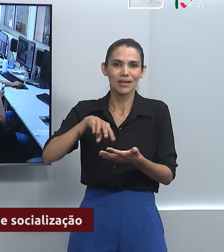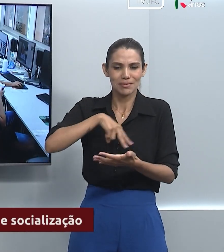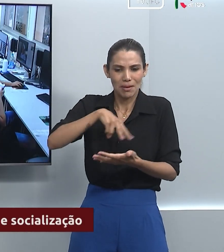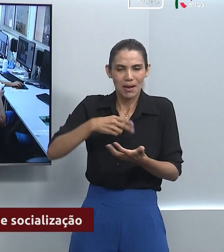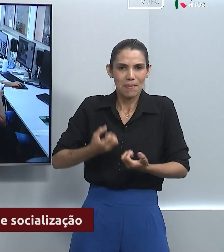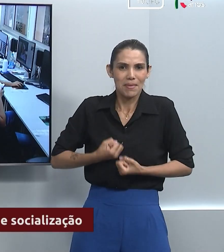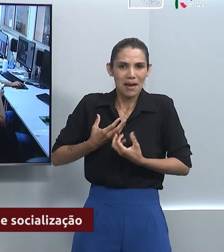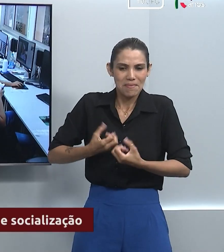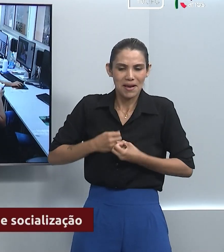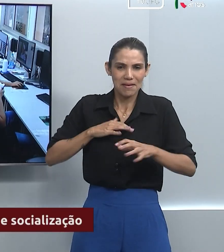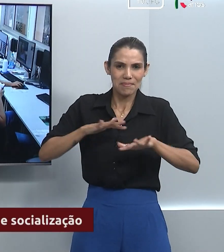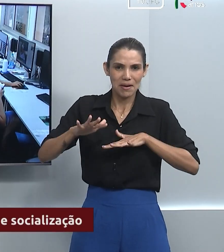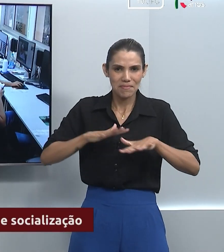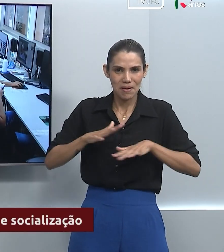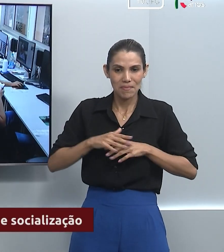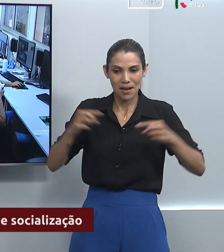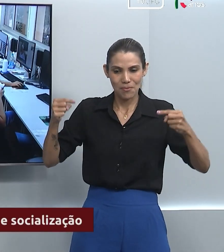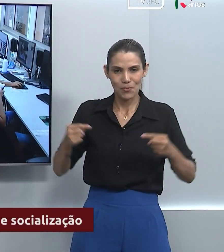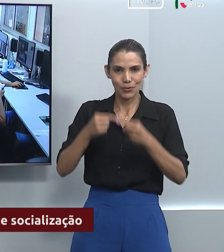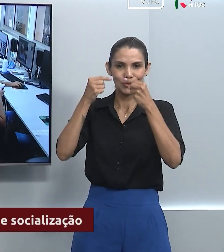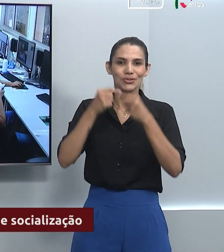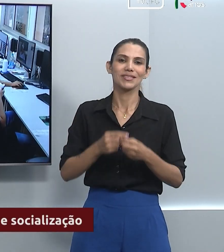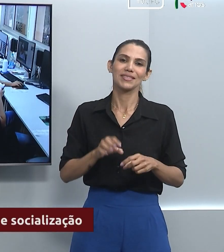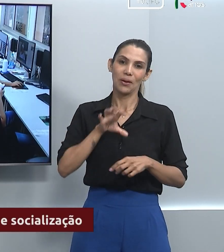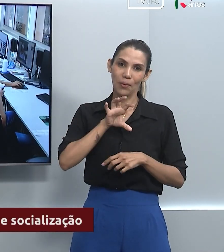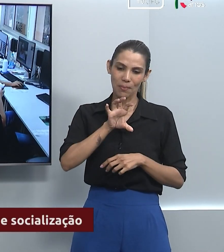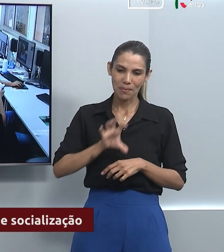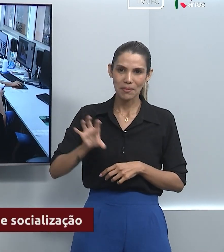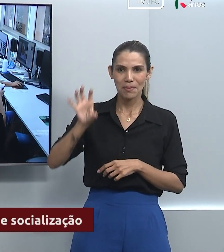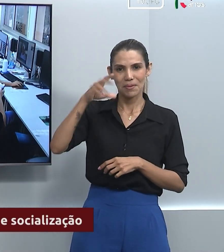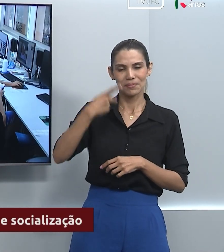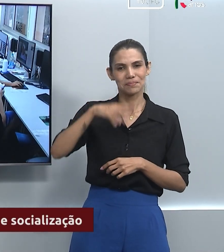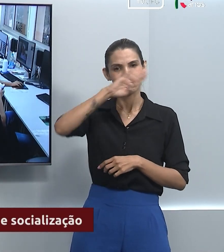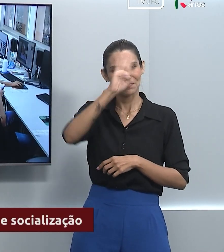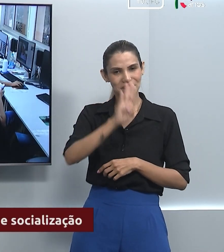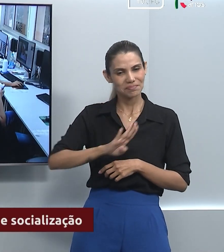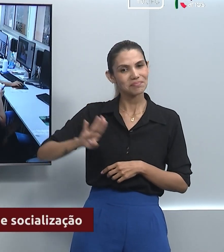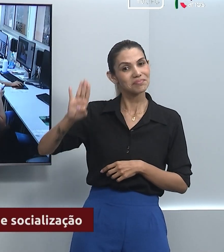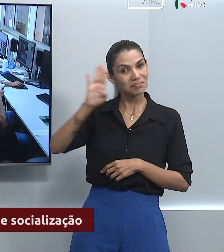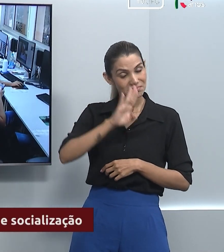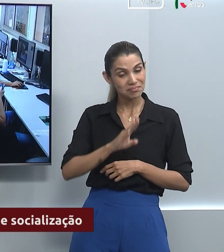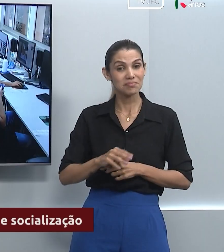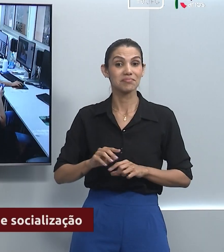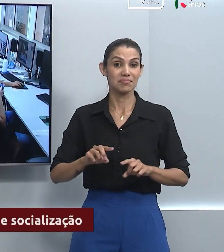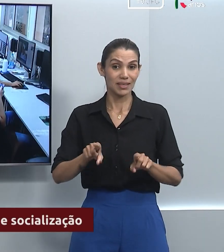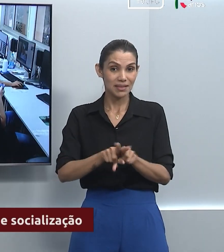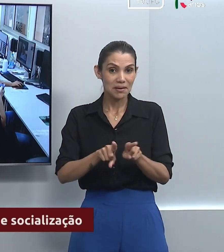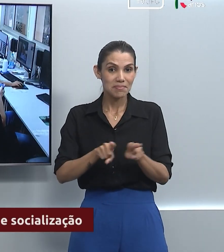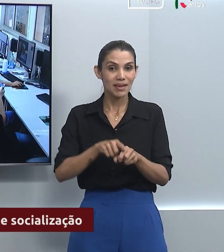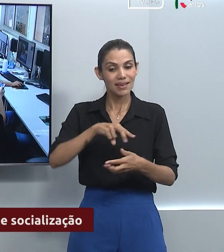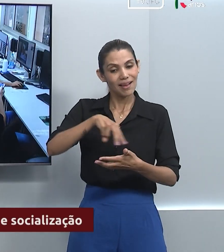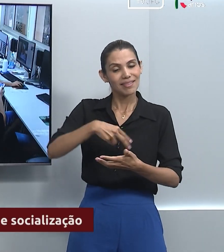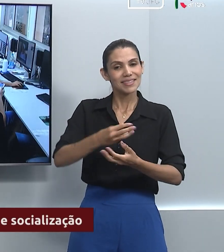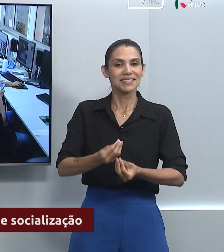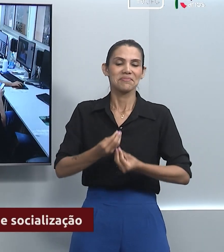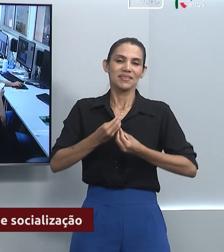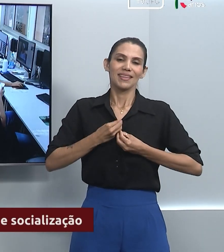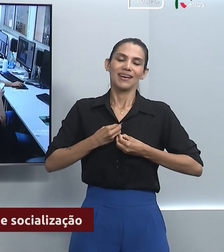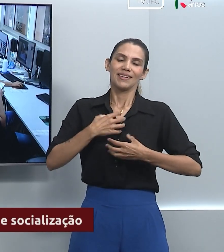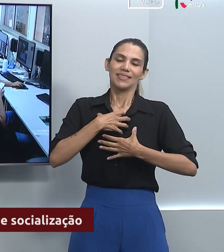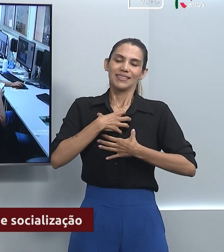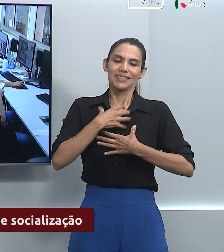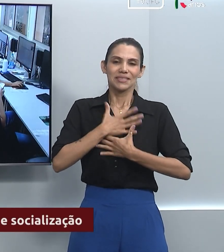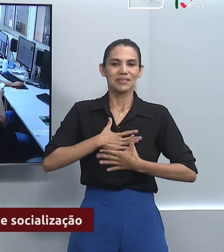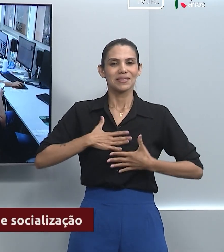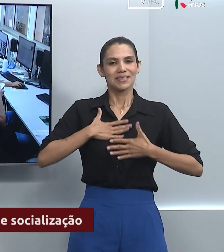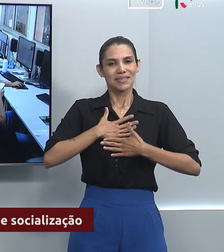culturas, regionalidades e significados. Além disso, as danças são atividades que promovem o bem-estar, a autoestima,